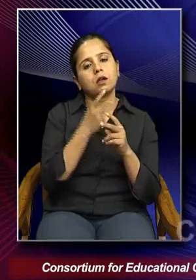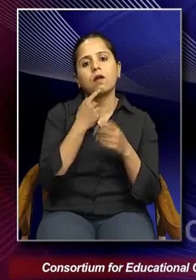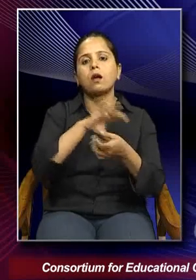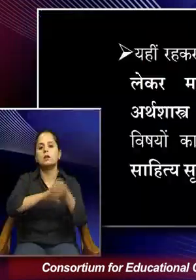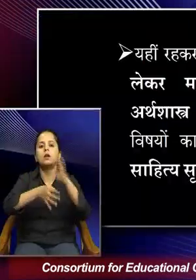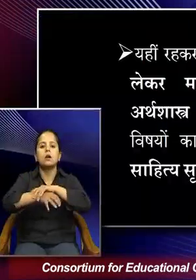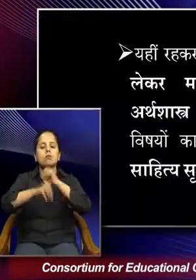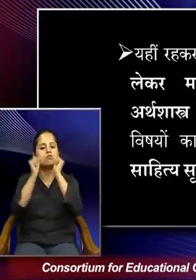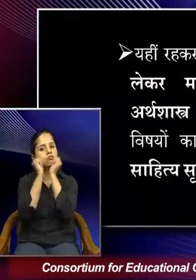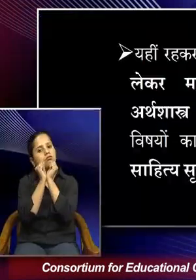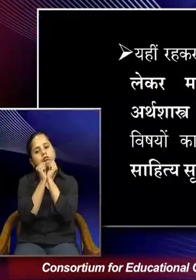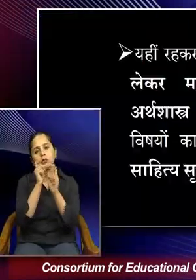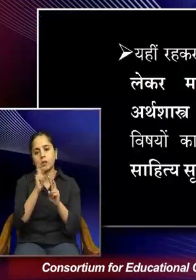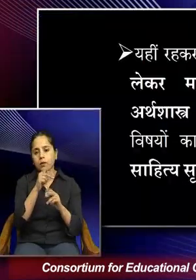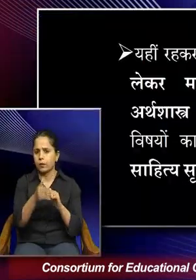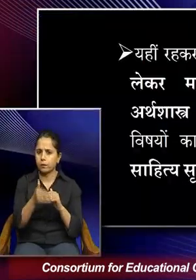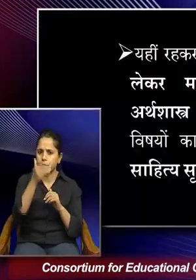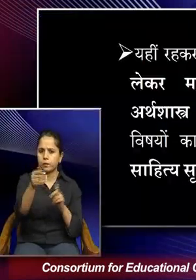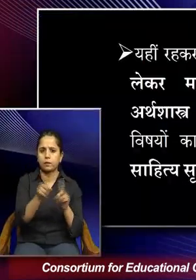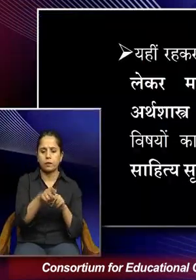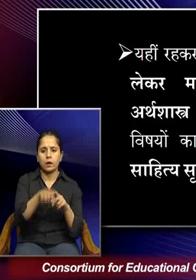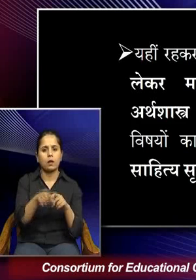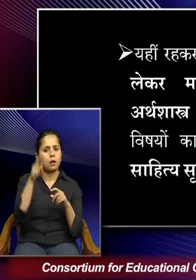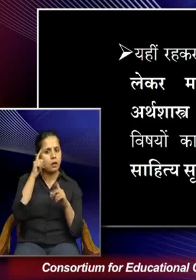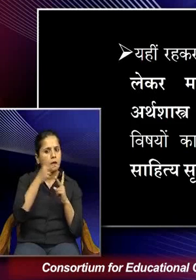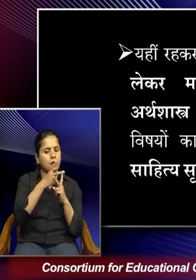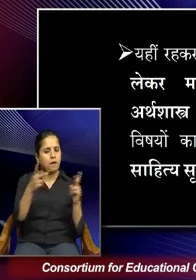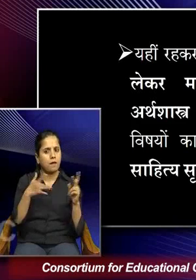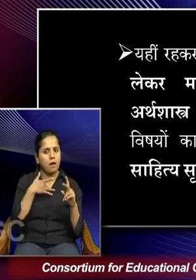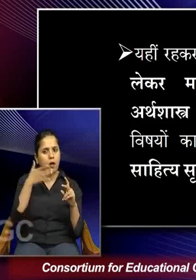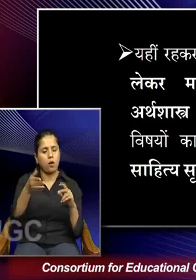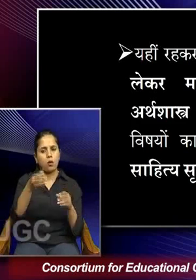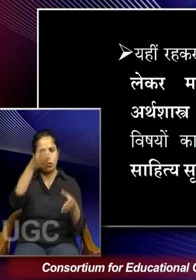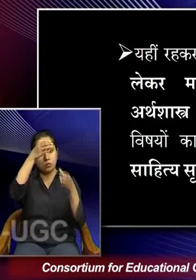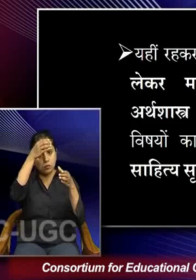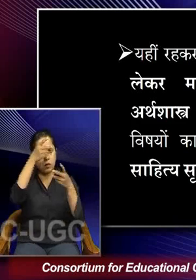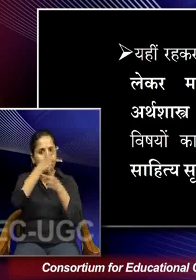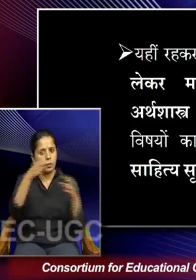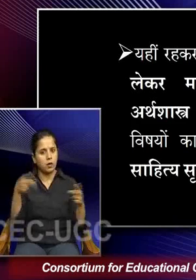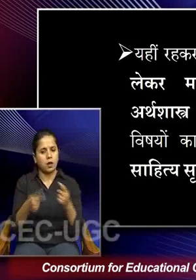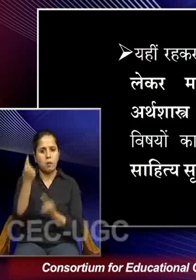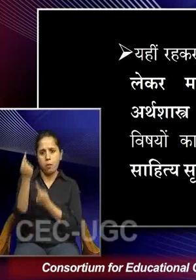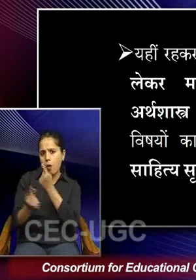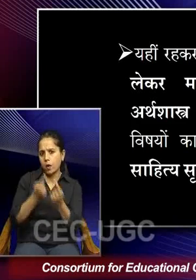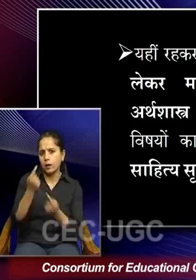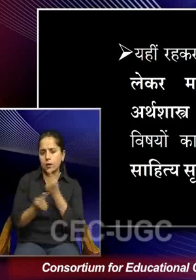यही र कर अगेन छायावाद से लेकर मनोविज्ञान राजनीति